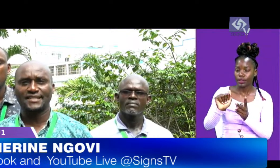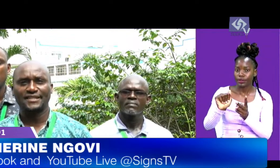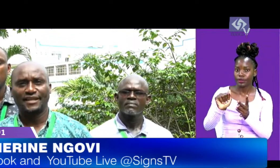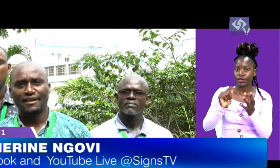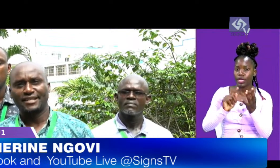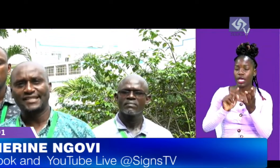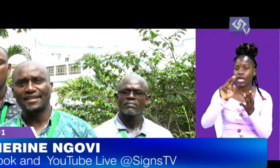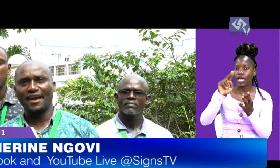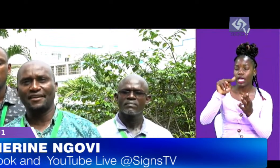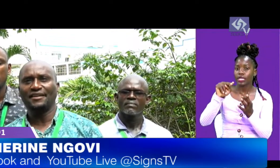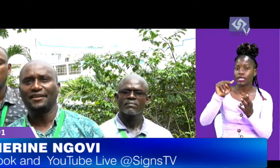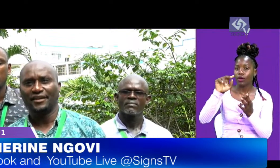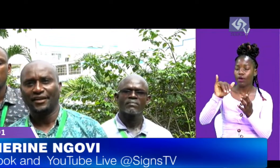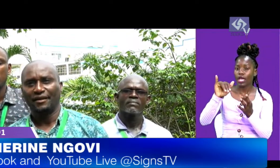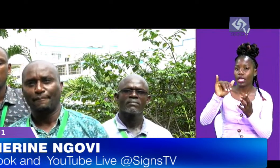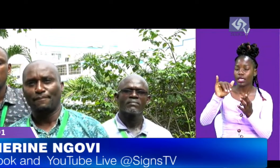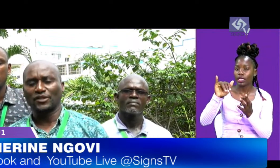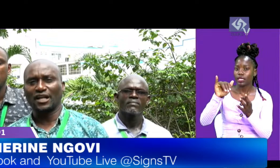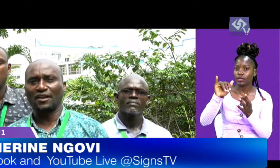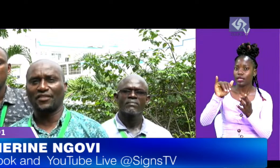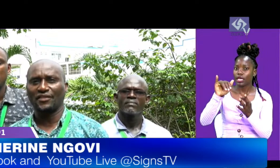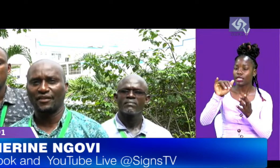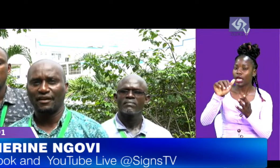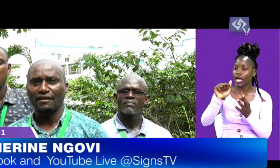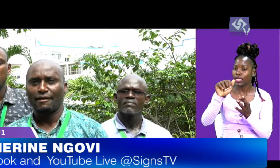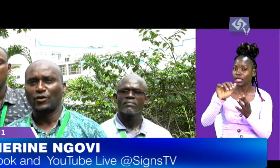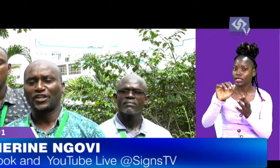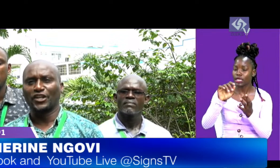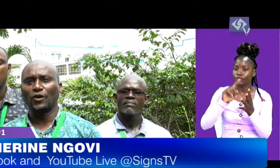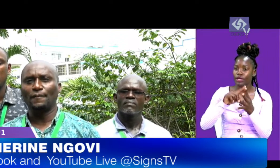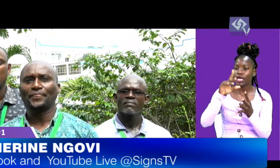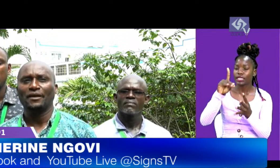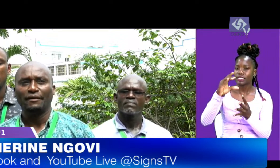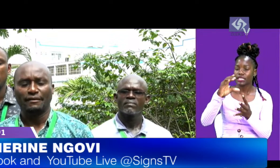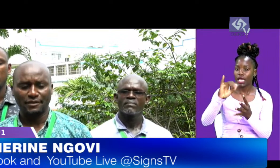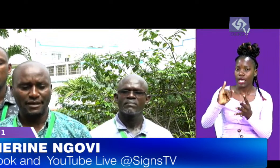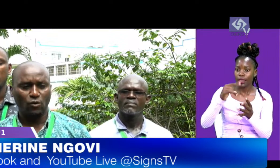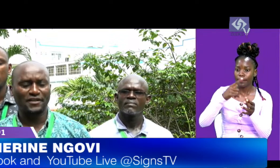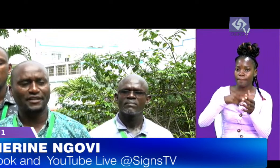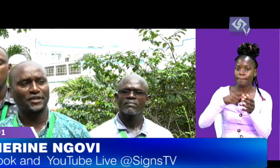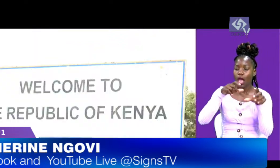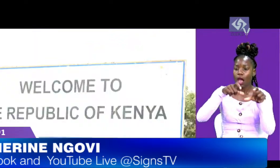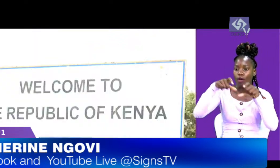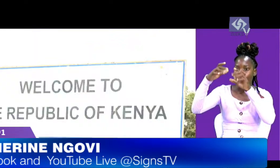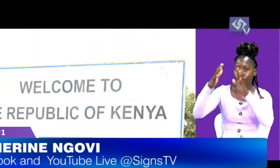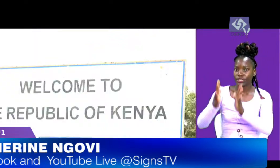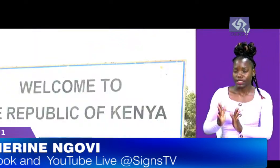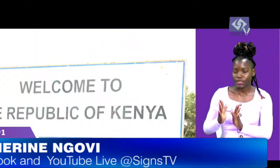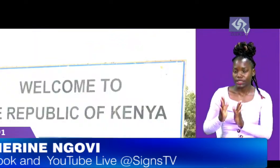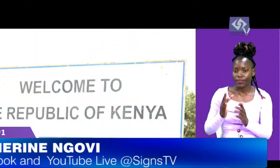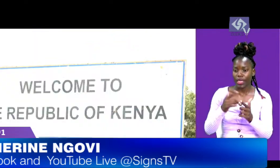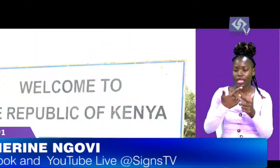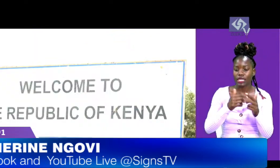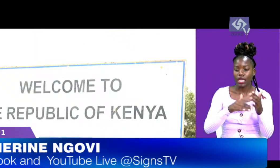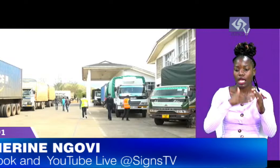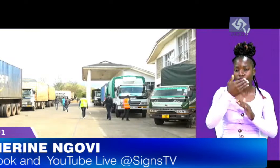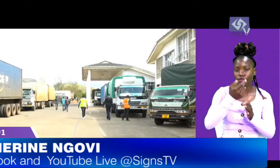NIS, DCI, Port Health na wengineo. Lakini baada ya kuandika hiyo barua, baadaye tukapigiwa